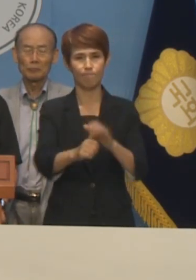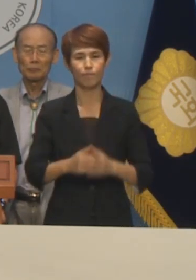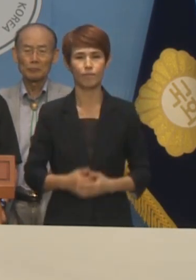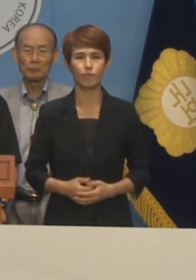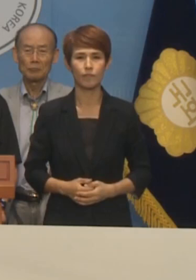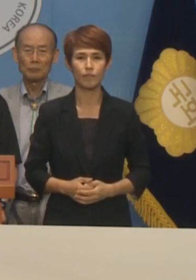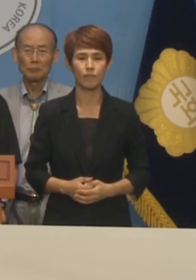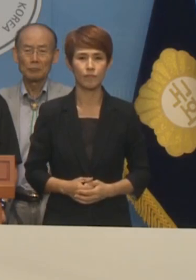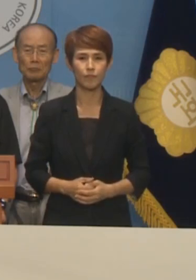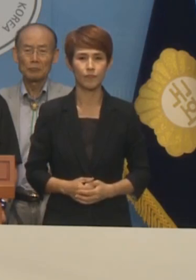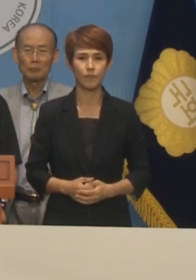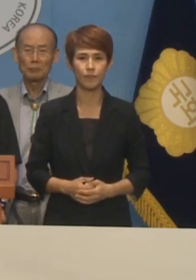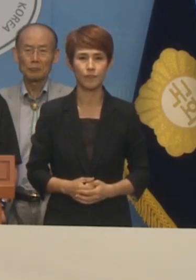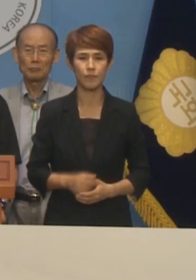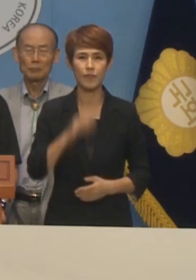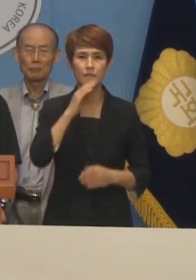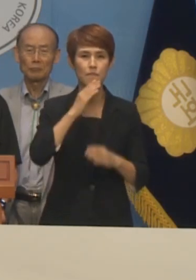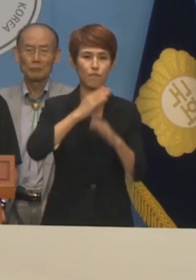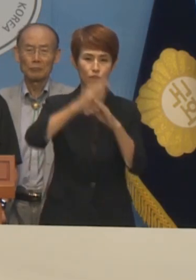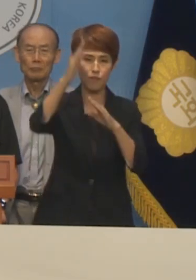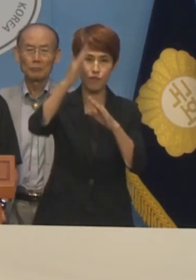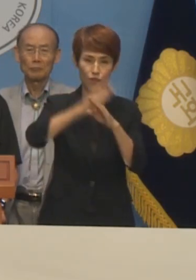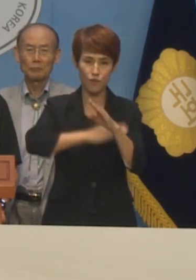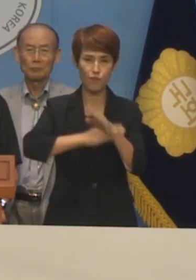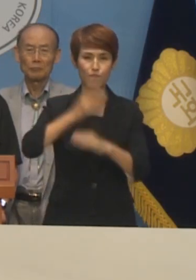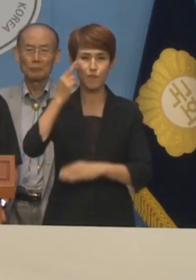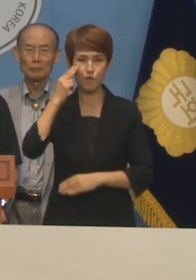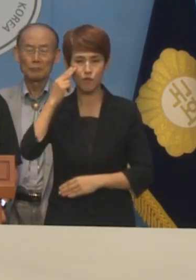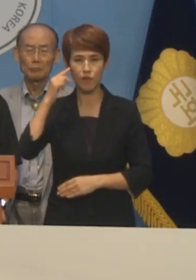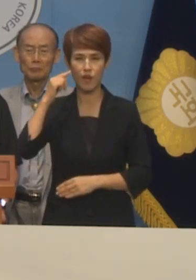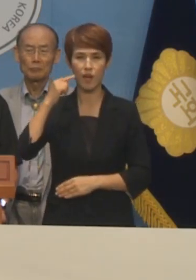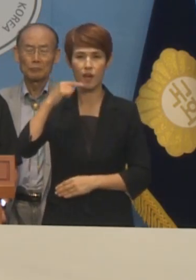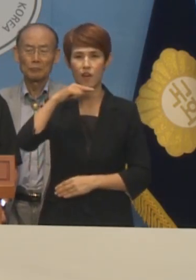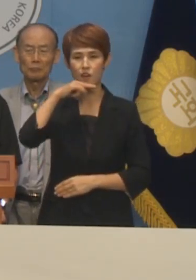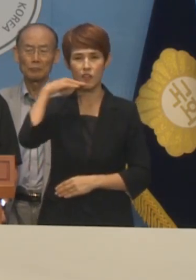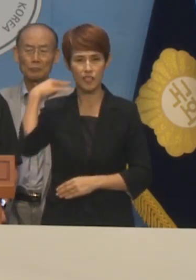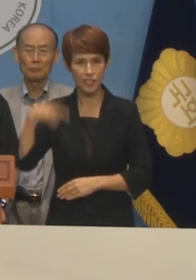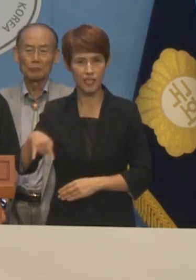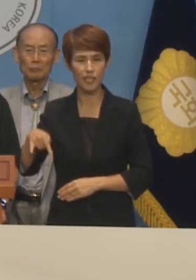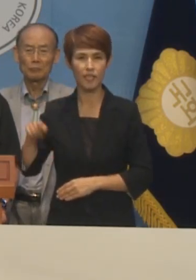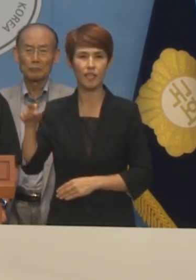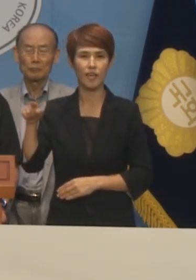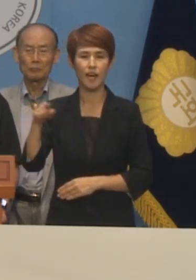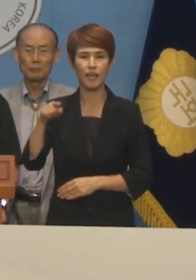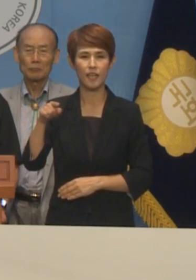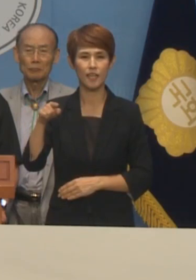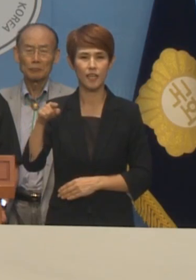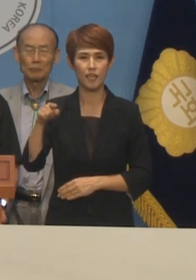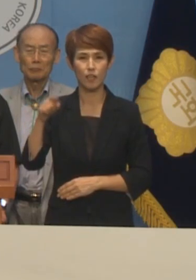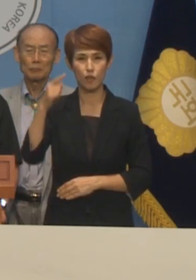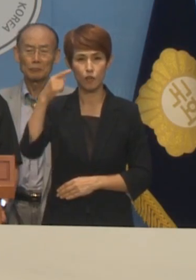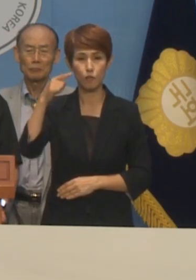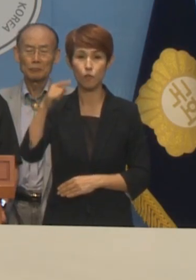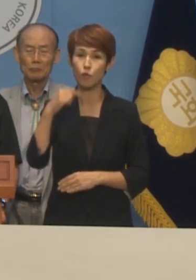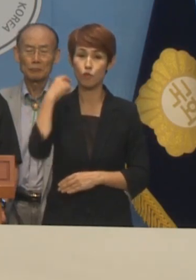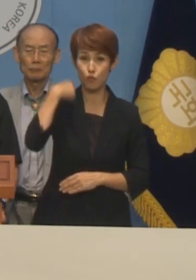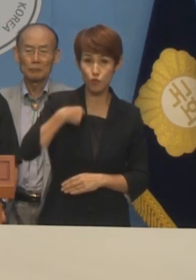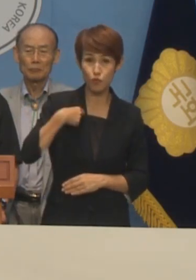하나, 남과 북, 미국, 러시아, 중국은 인류에